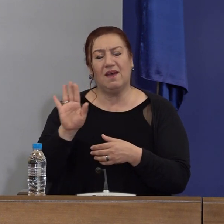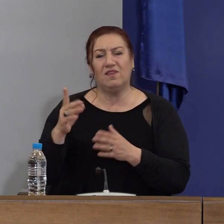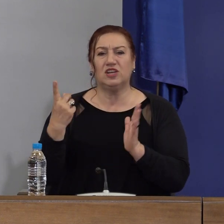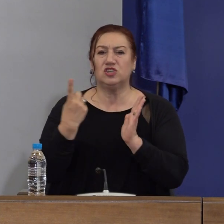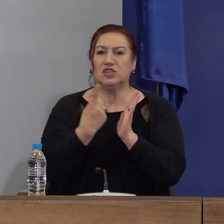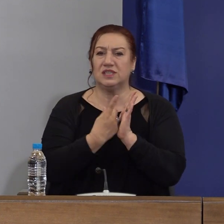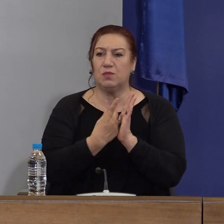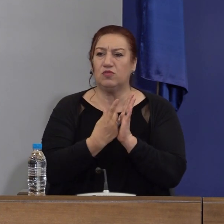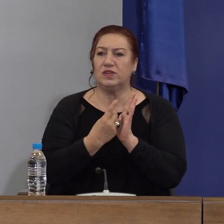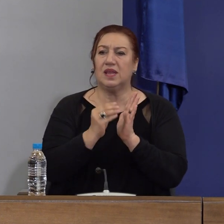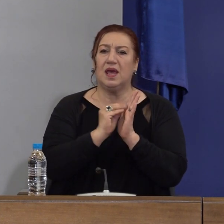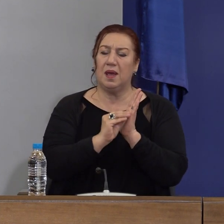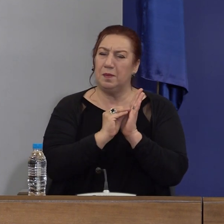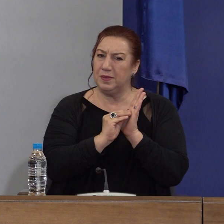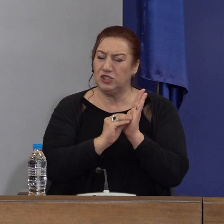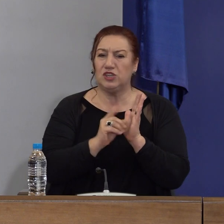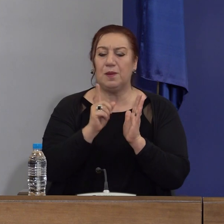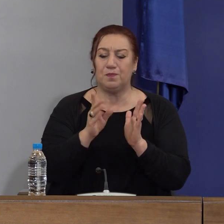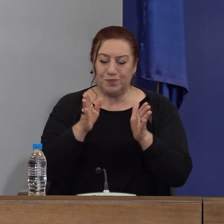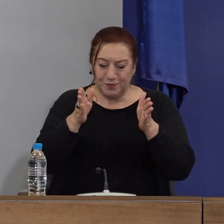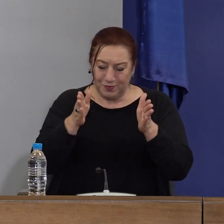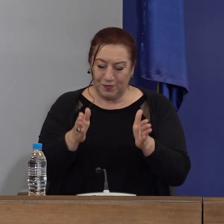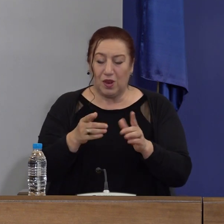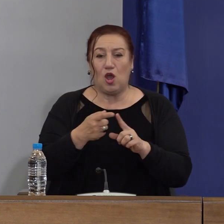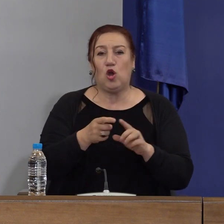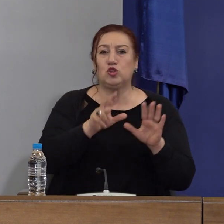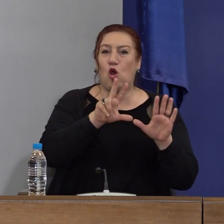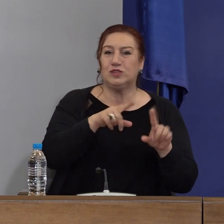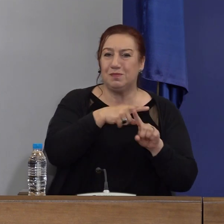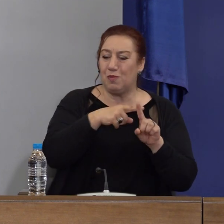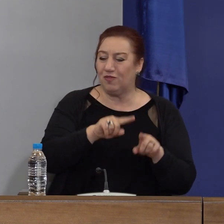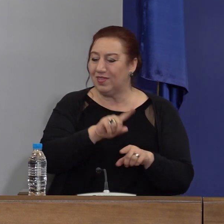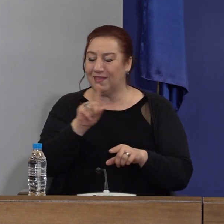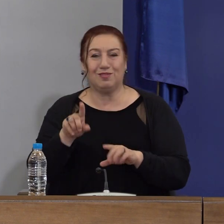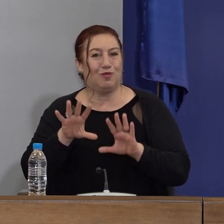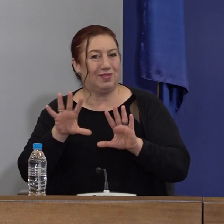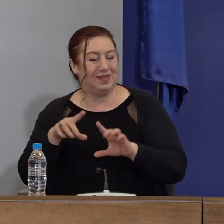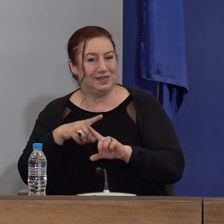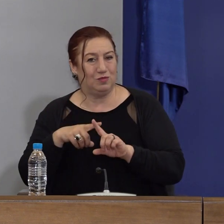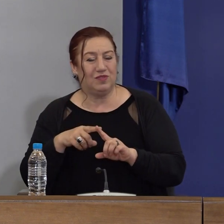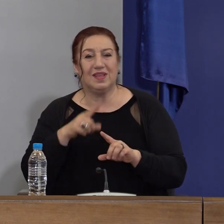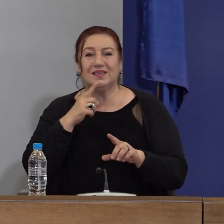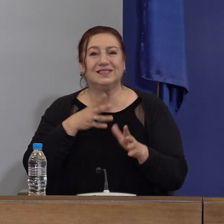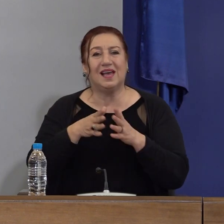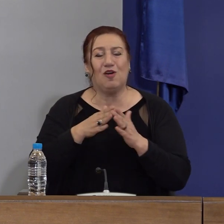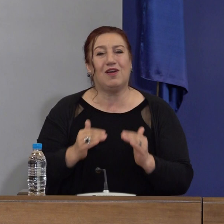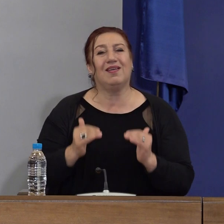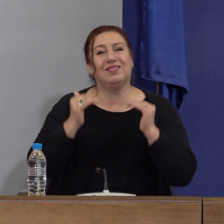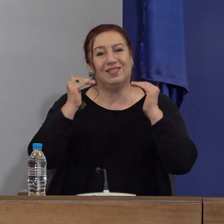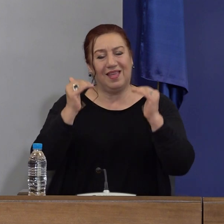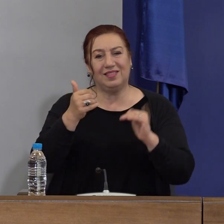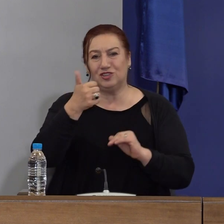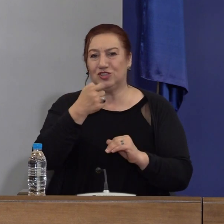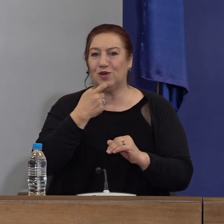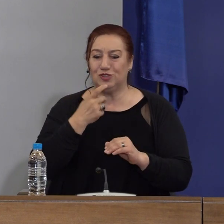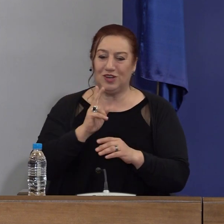този часовия диапазон от 8,5 за хора на 60 годишна възраст? Това как ще се регулира?